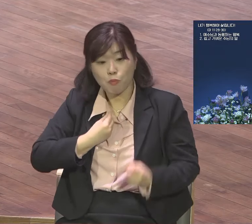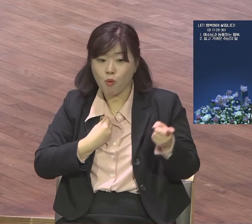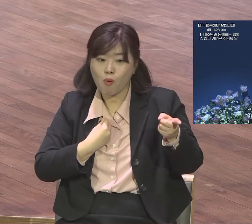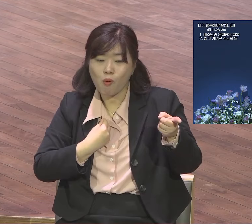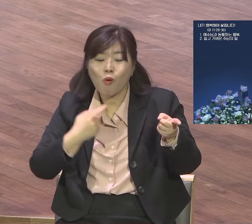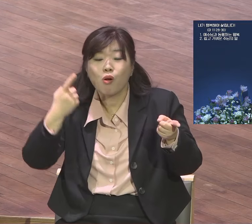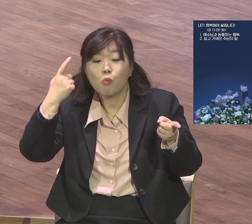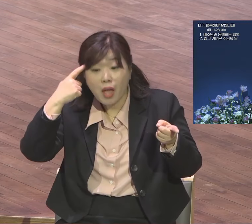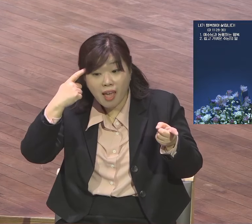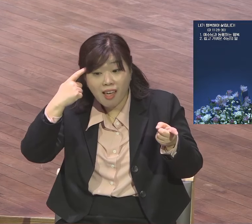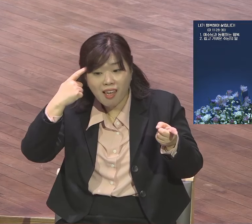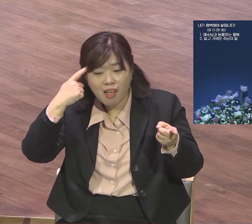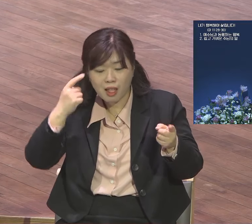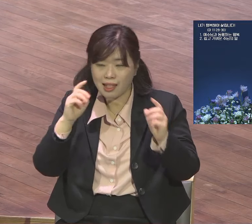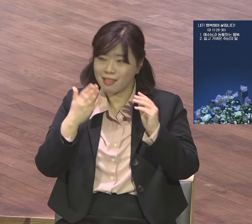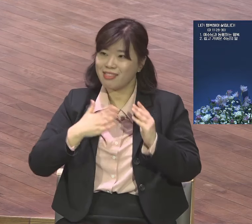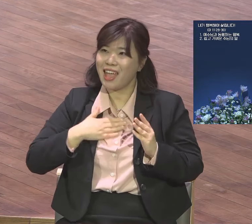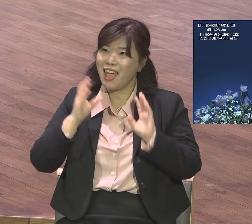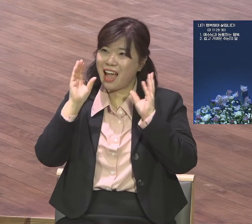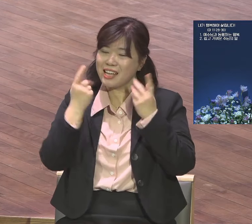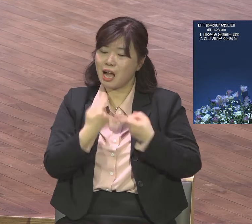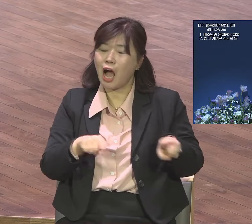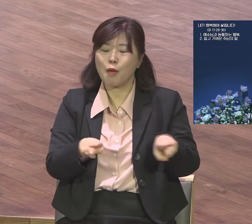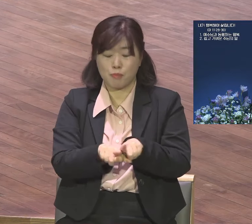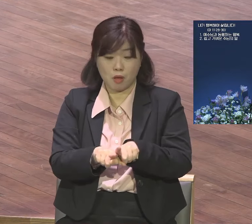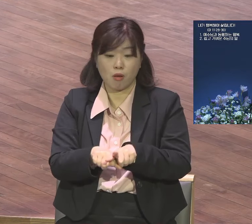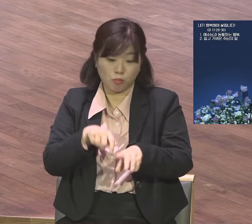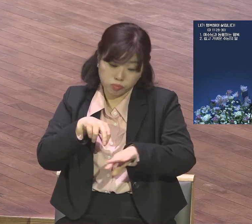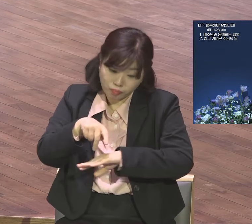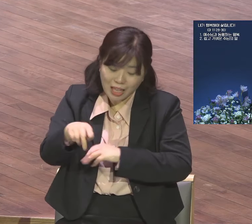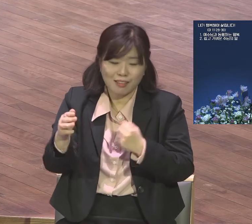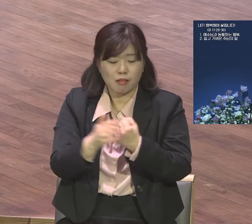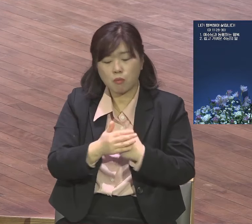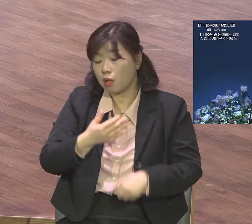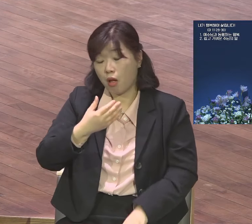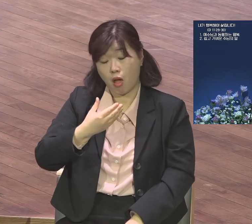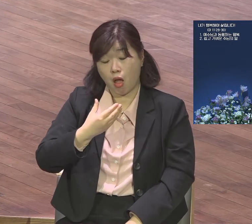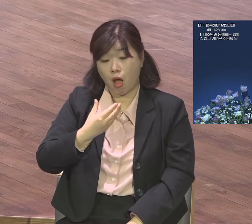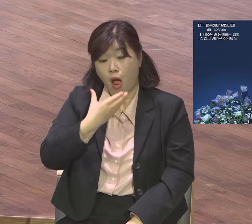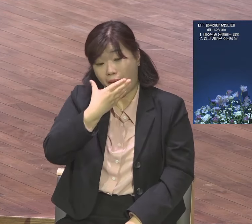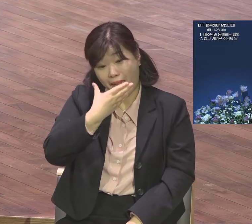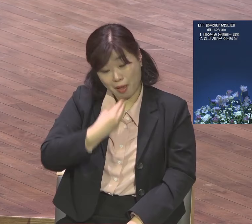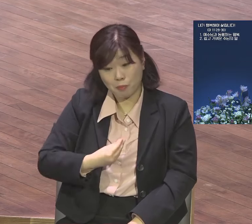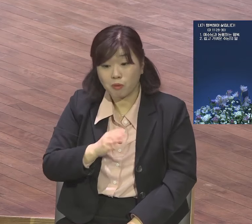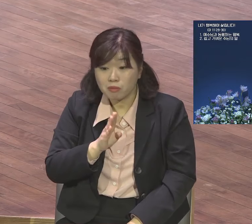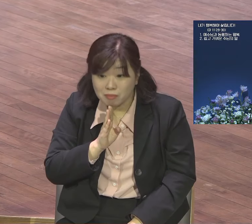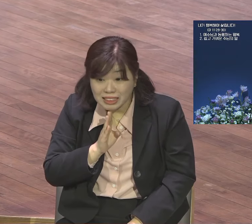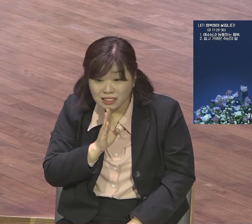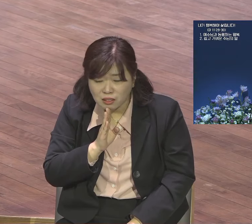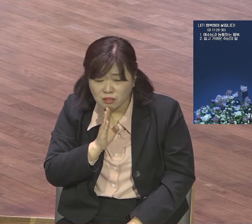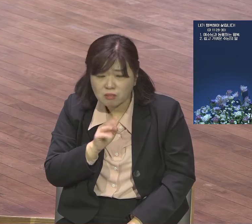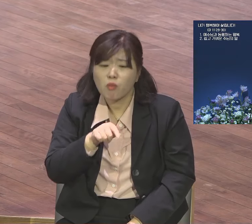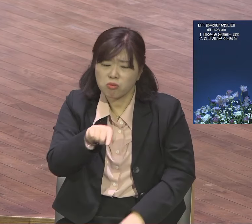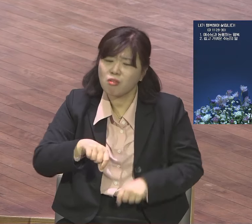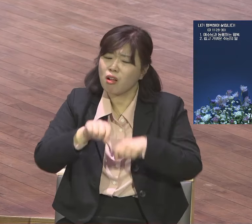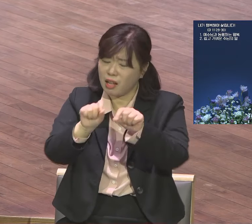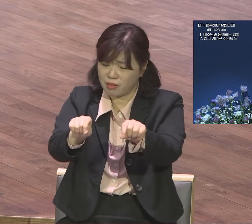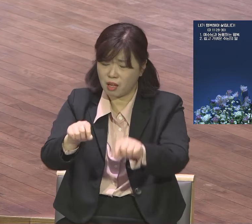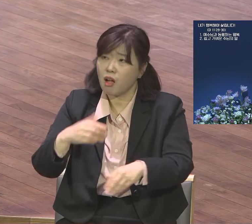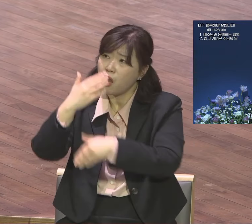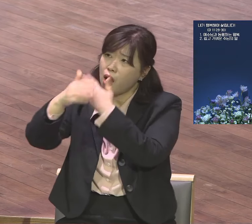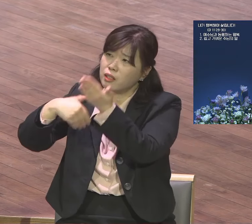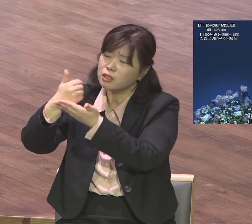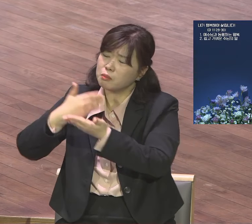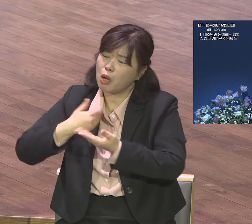언약 기도를 통해 기쁨을 회복하면 주님의 일이 결코 무겁지 않습니다. 내 멍에는 쉽고 내